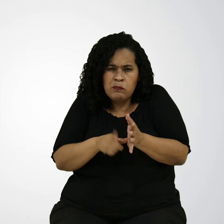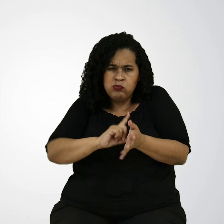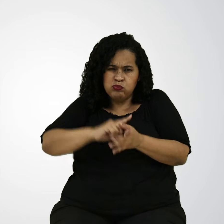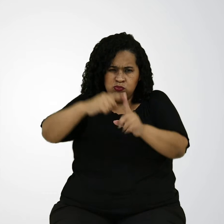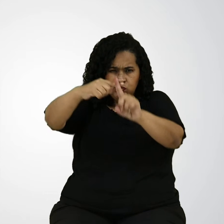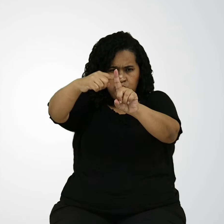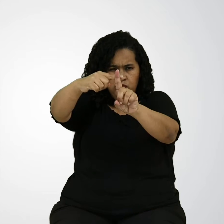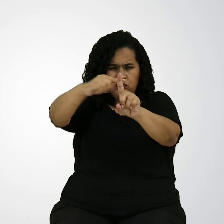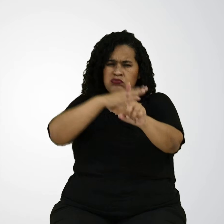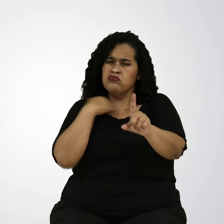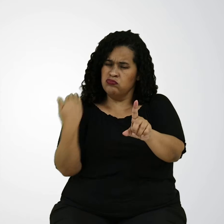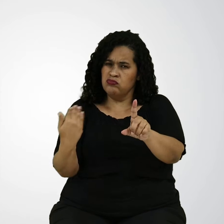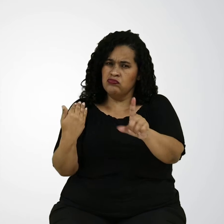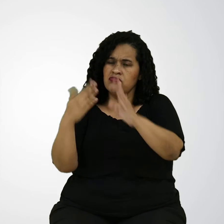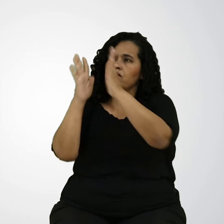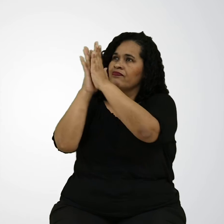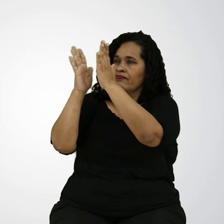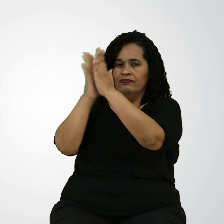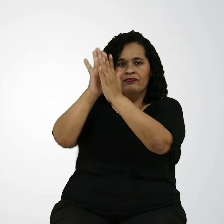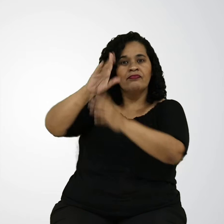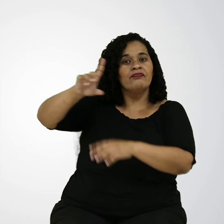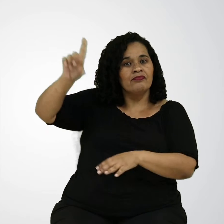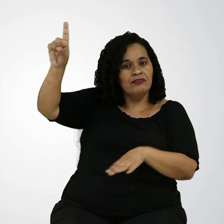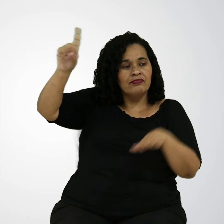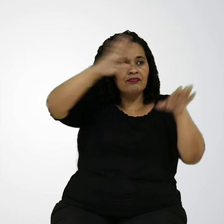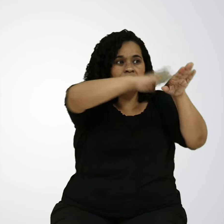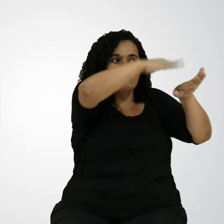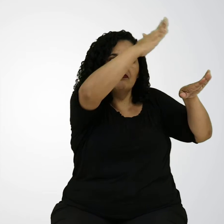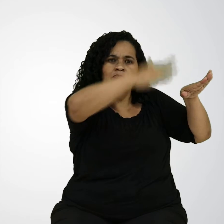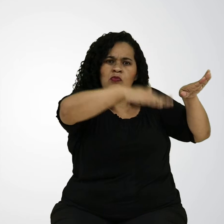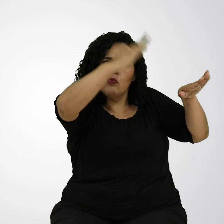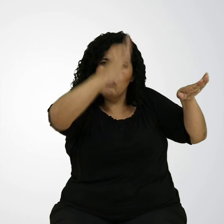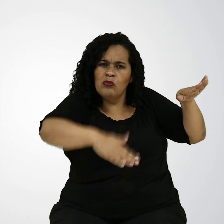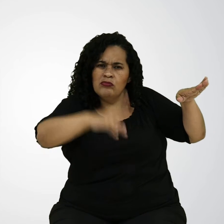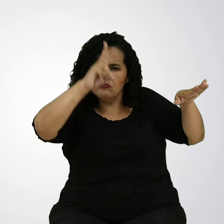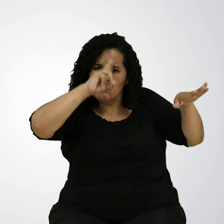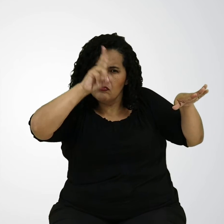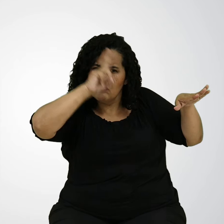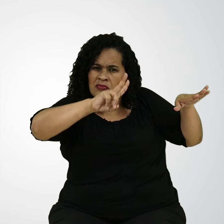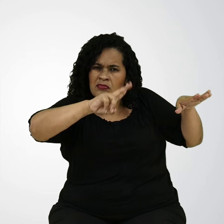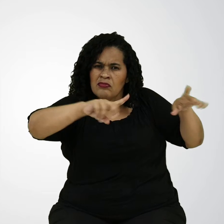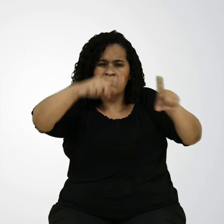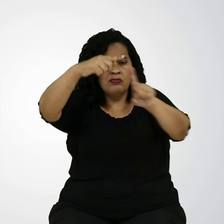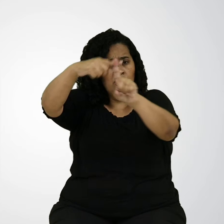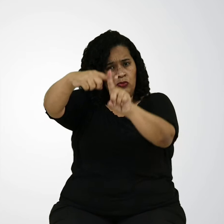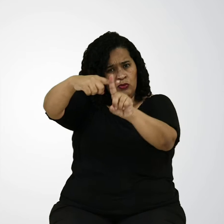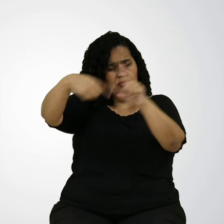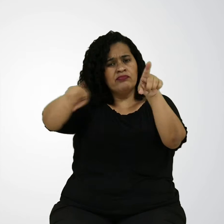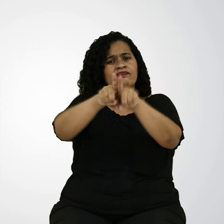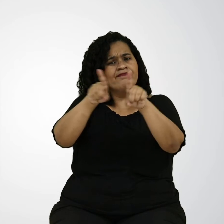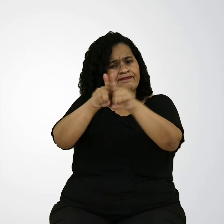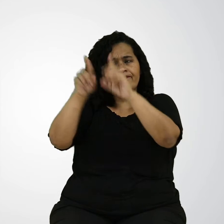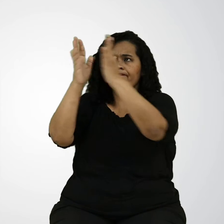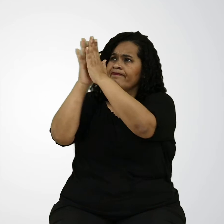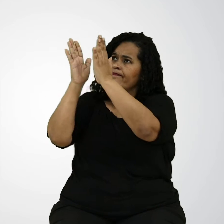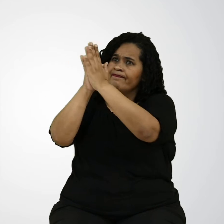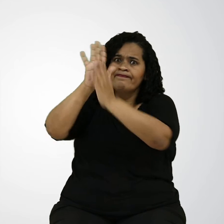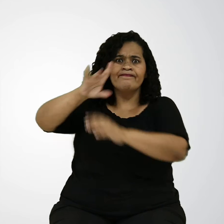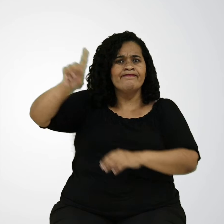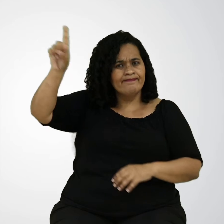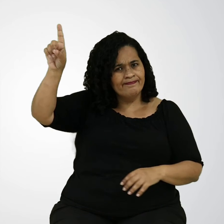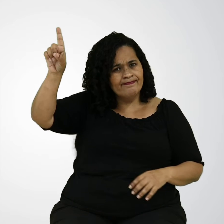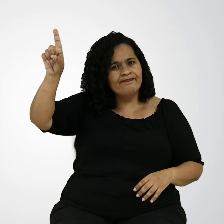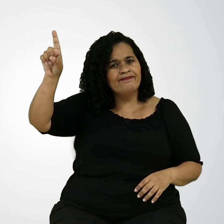ele está orando ao Pai, né, no Getsemane. Na cruz ele está orando, né? Então, assim, você olha e você fala, não tem como,